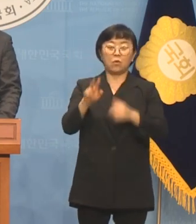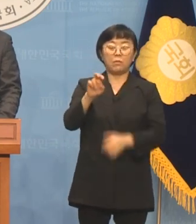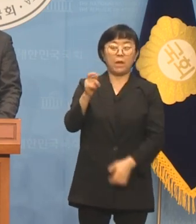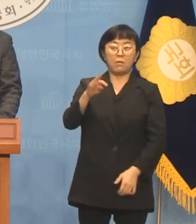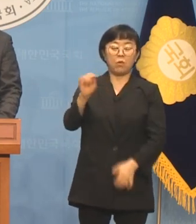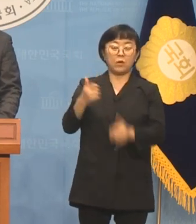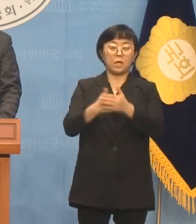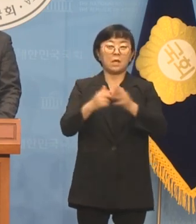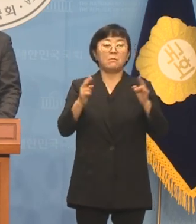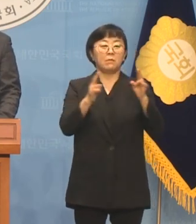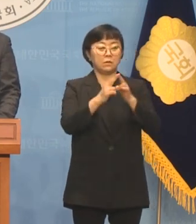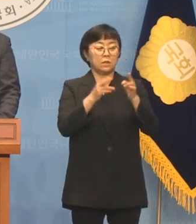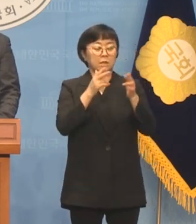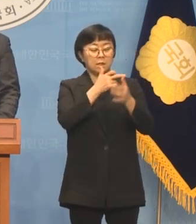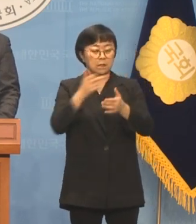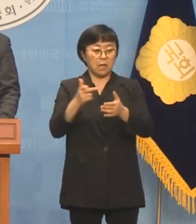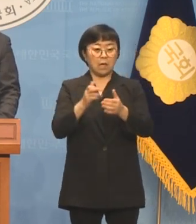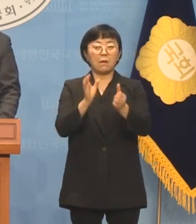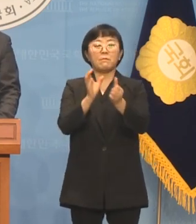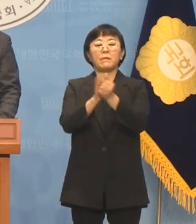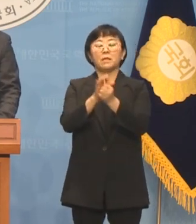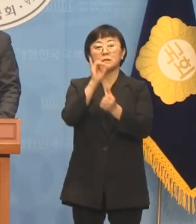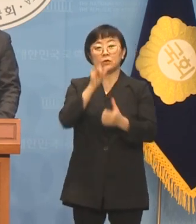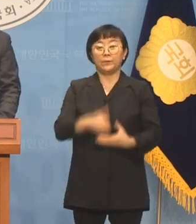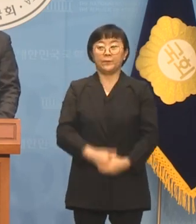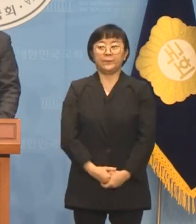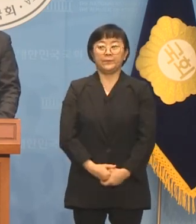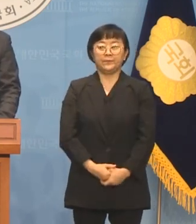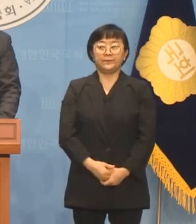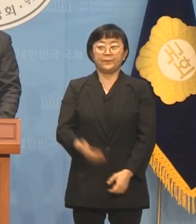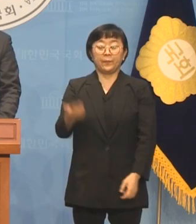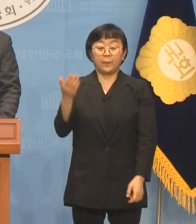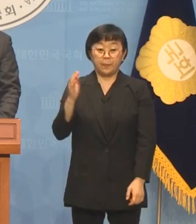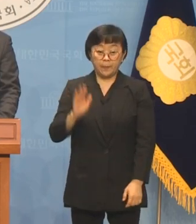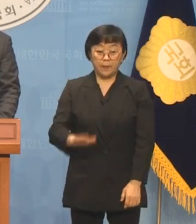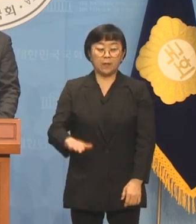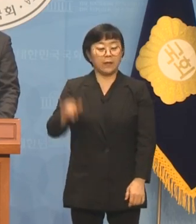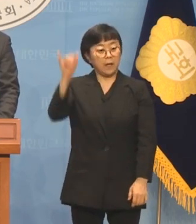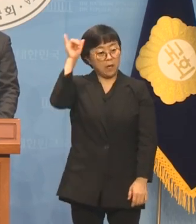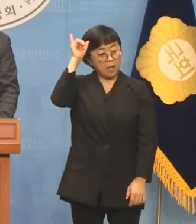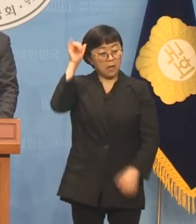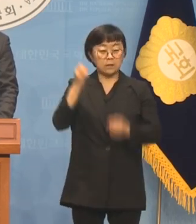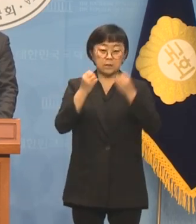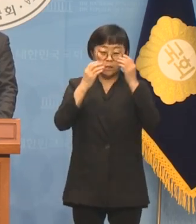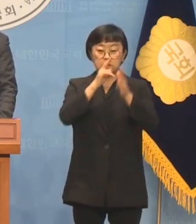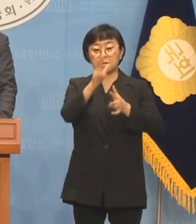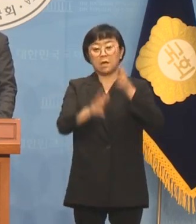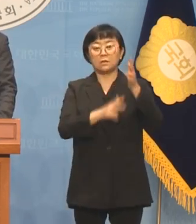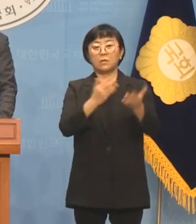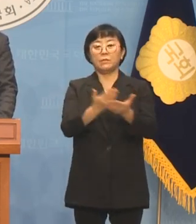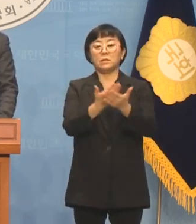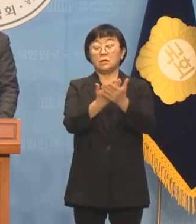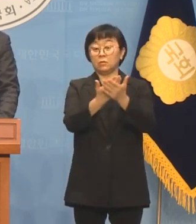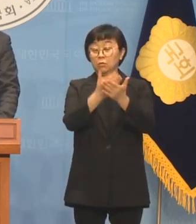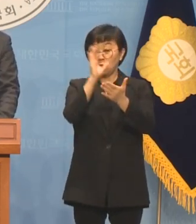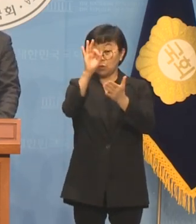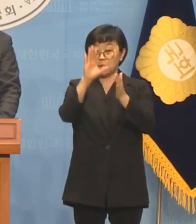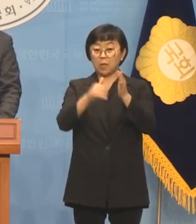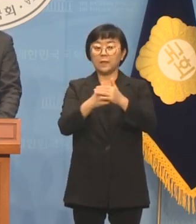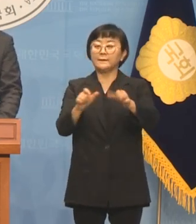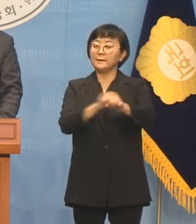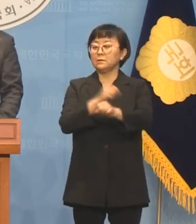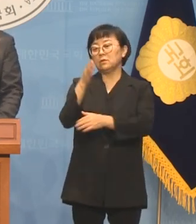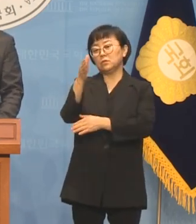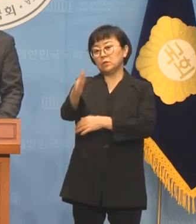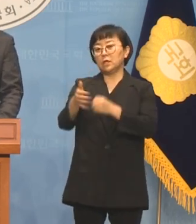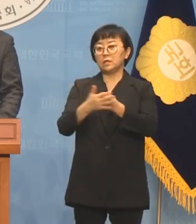반도체 분야에 크게 의존하고 있습니다. 그러나 AI 신산업 성장 같은 추세를 볼 때 특정